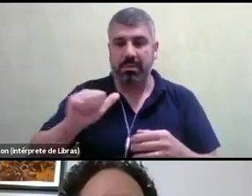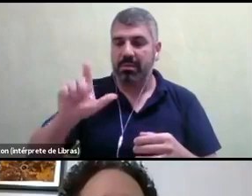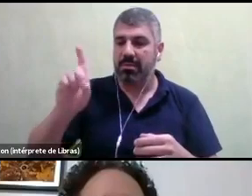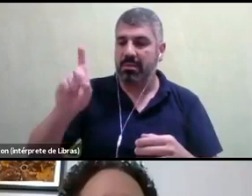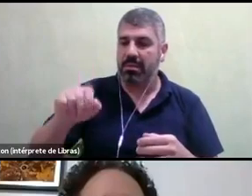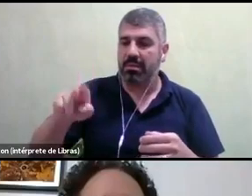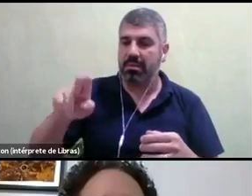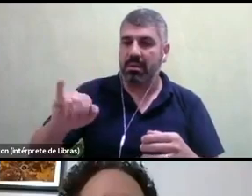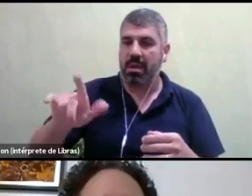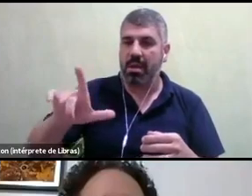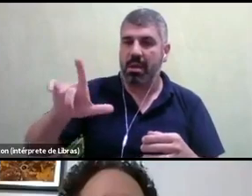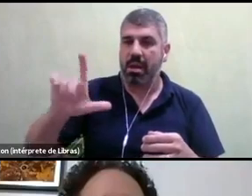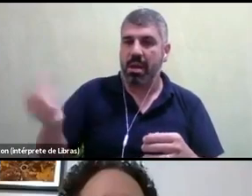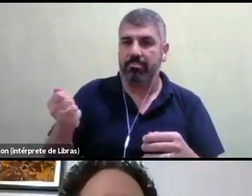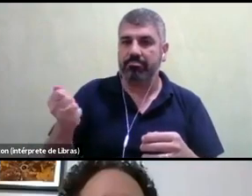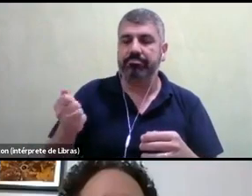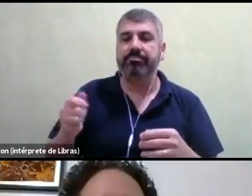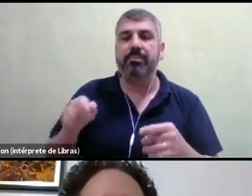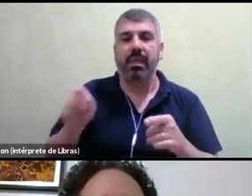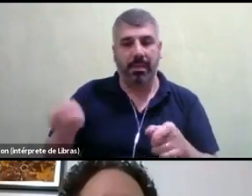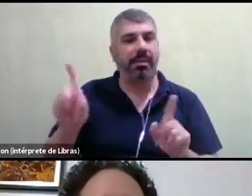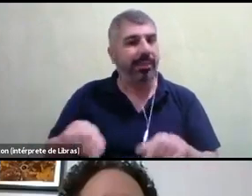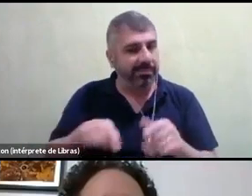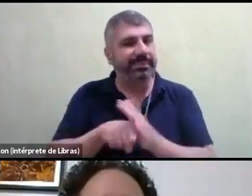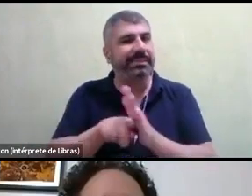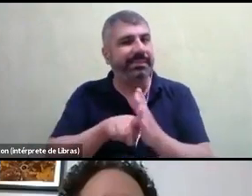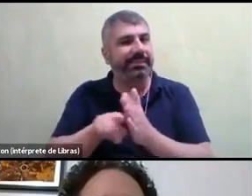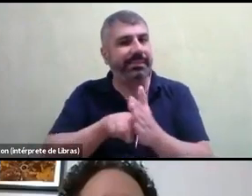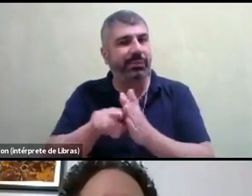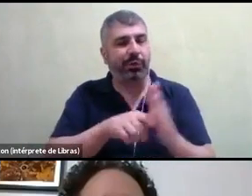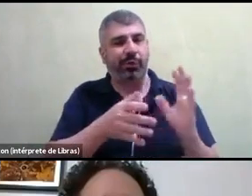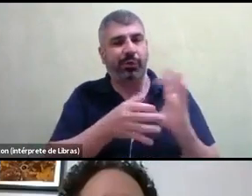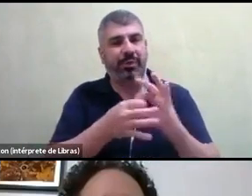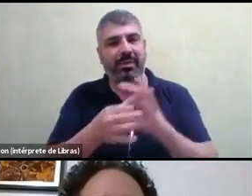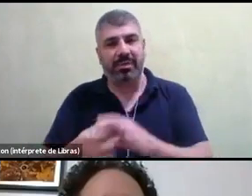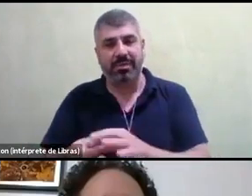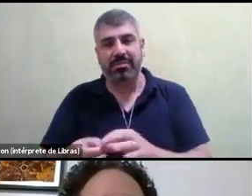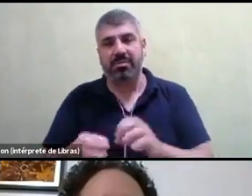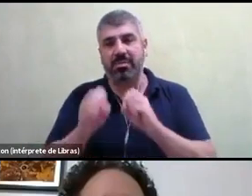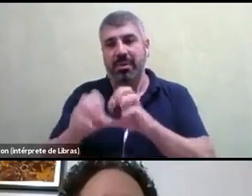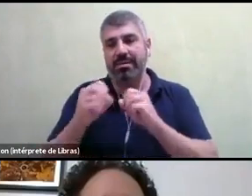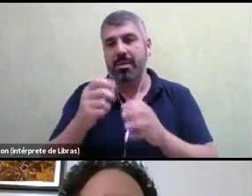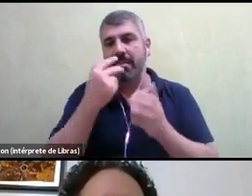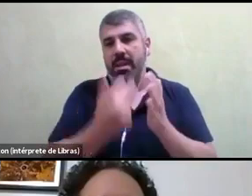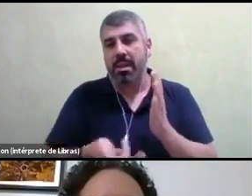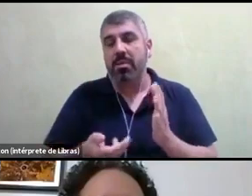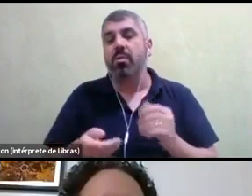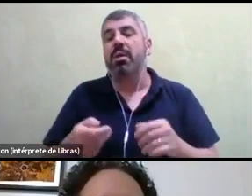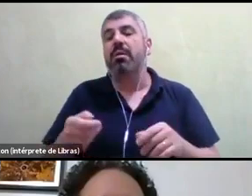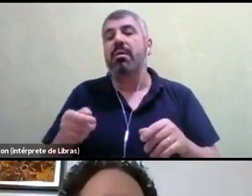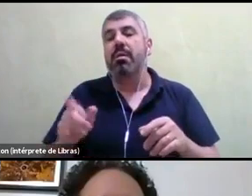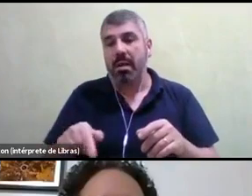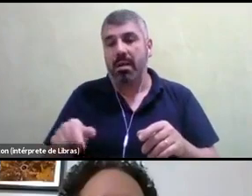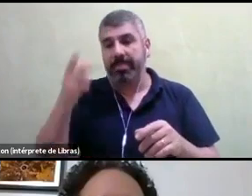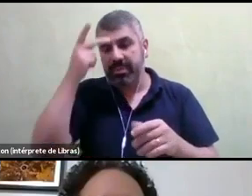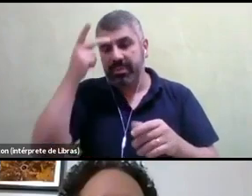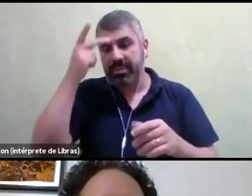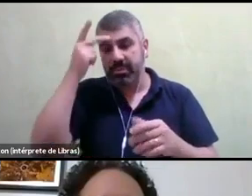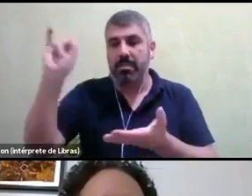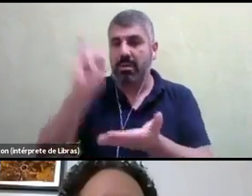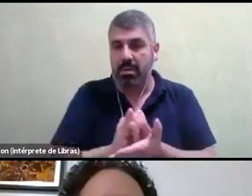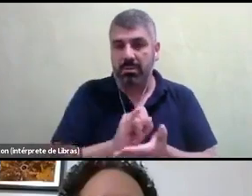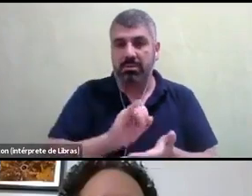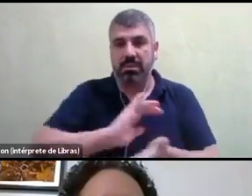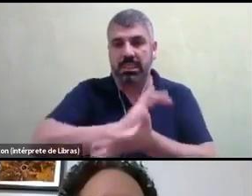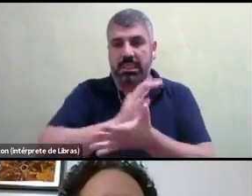Vieira. Ela é pesquisadora do contexto de educação bilíngue de imigrantes de crise, assim como também